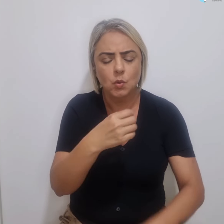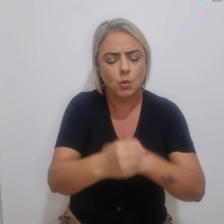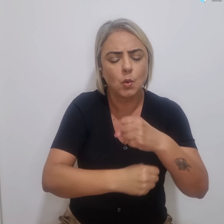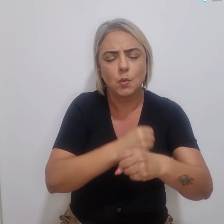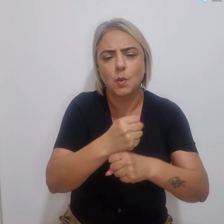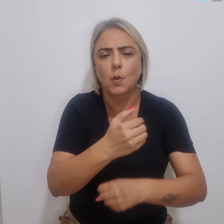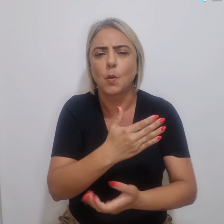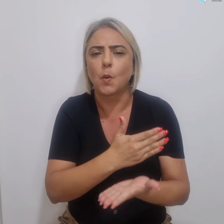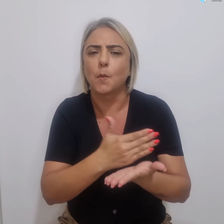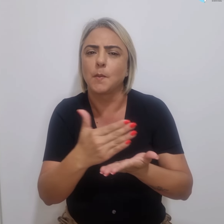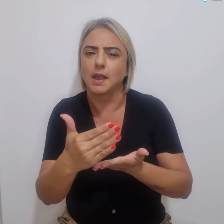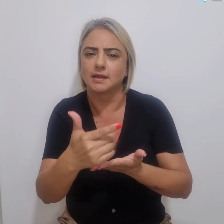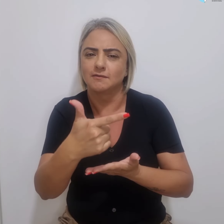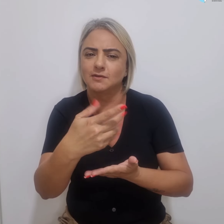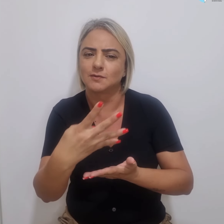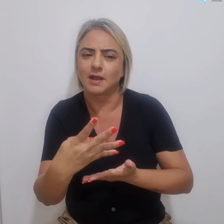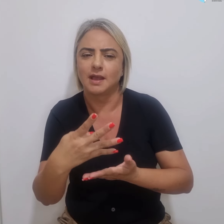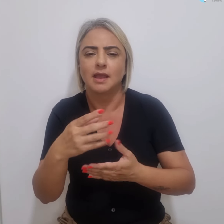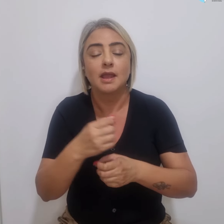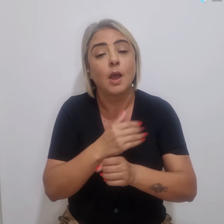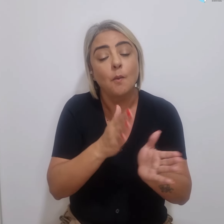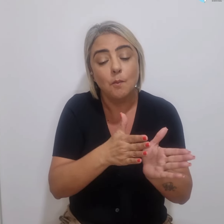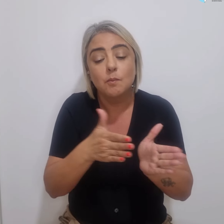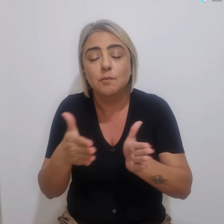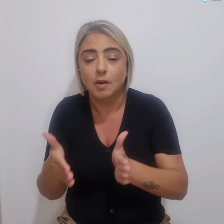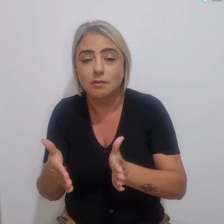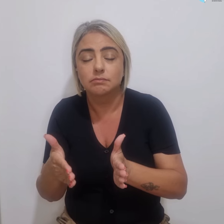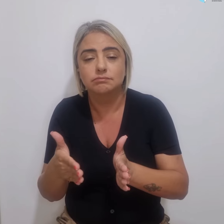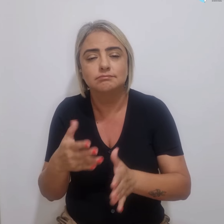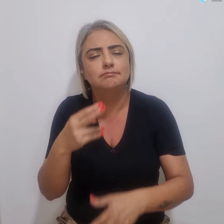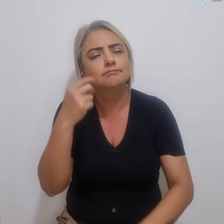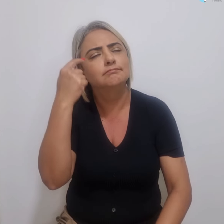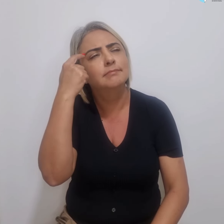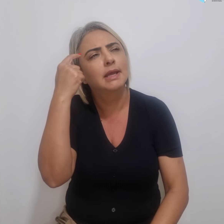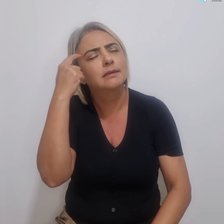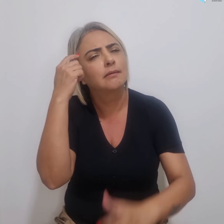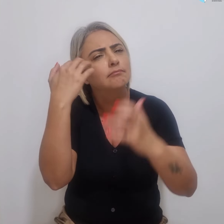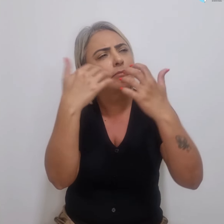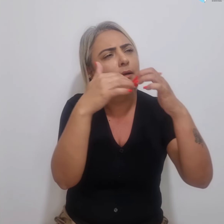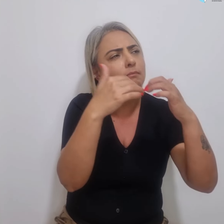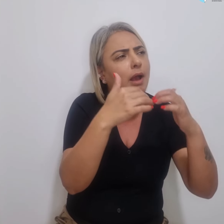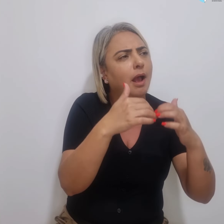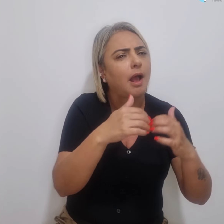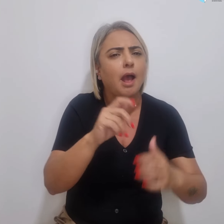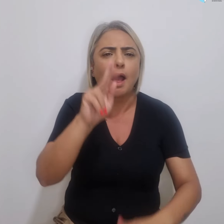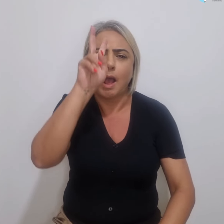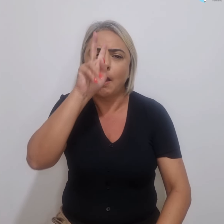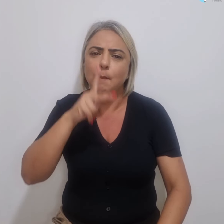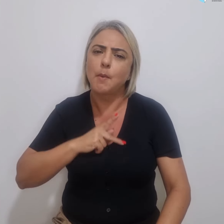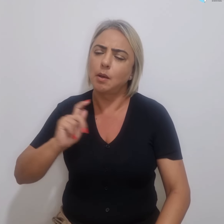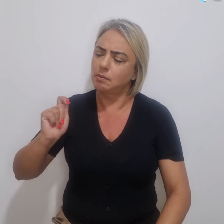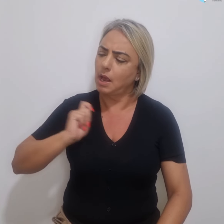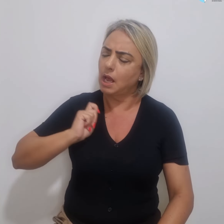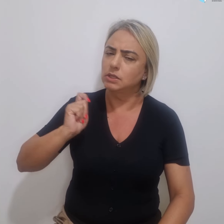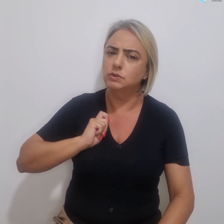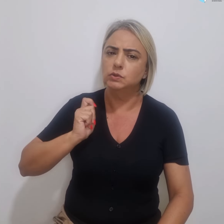e esse é um bom momento de se repensarem as próprias atitudes e se estabelecerem